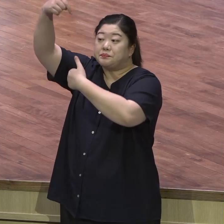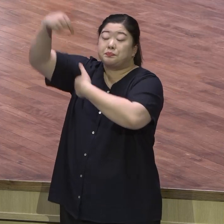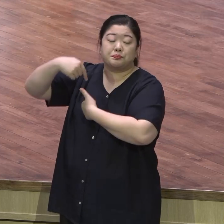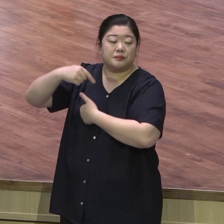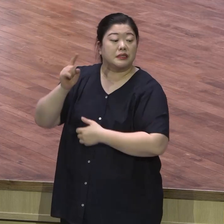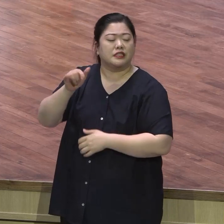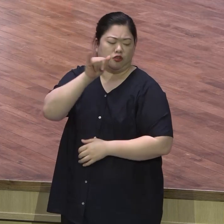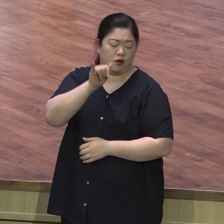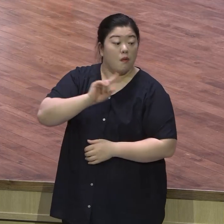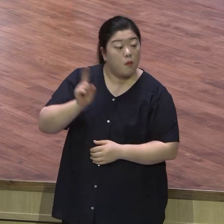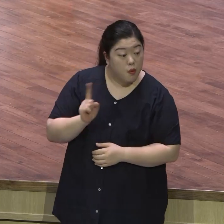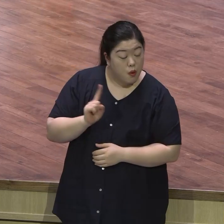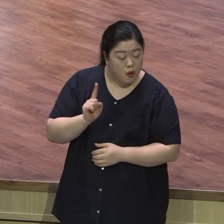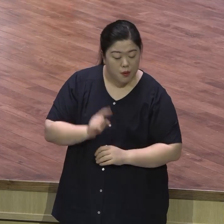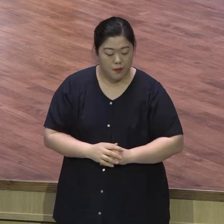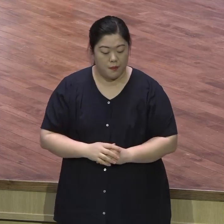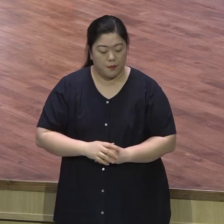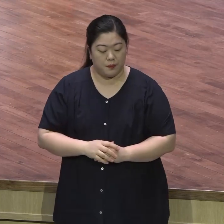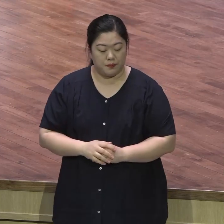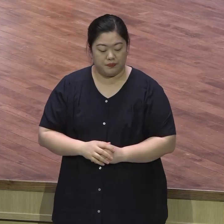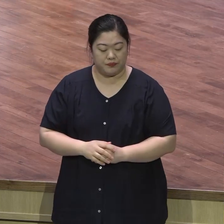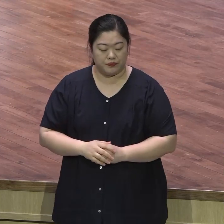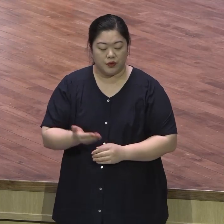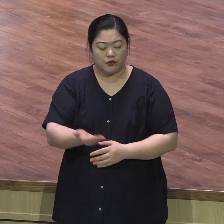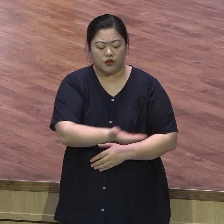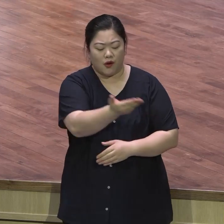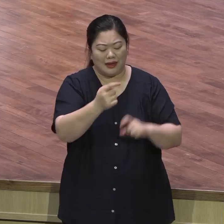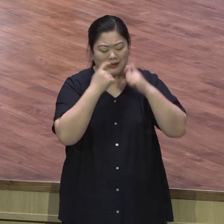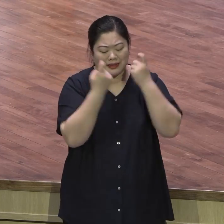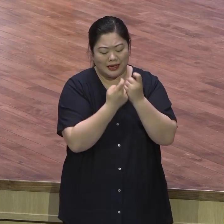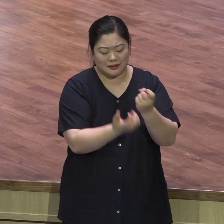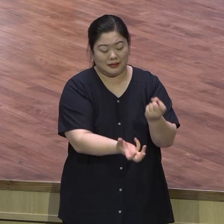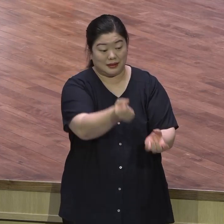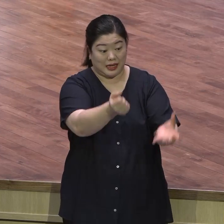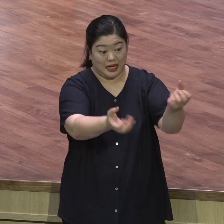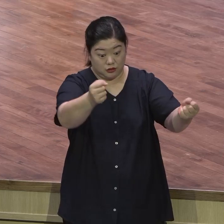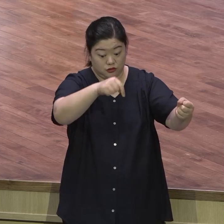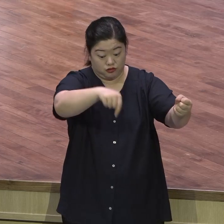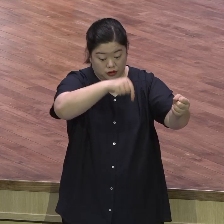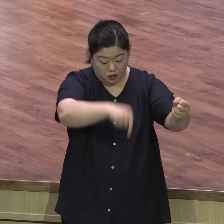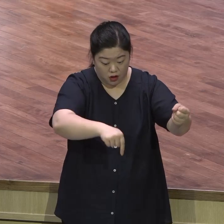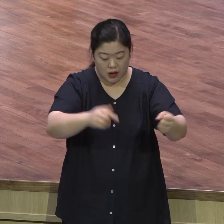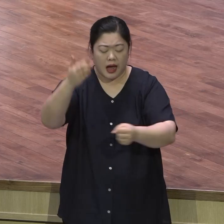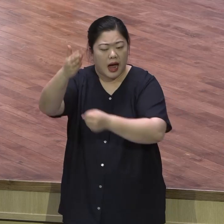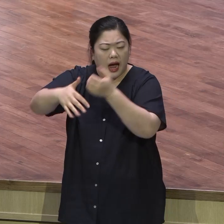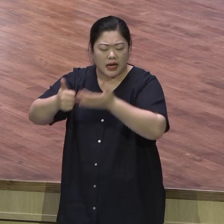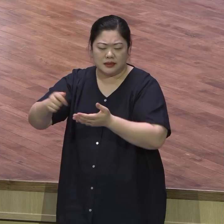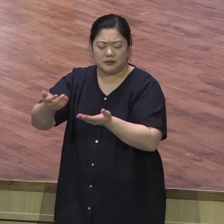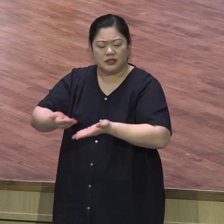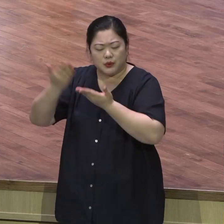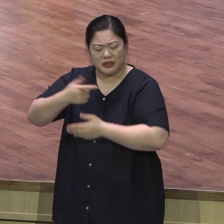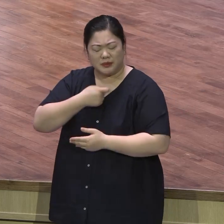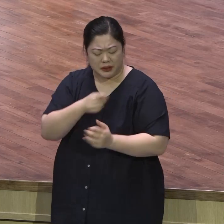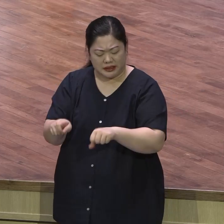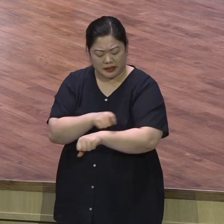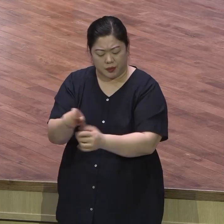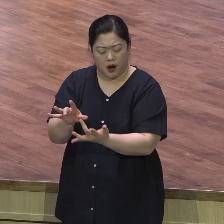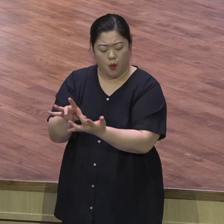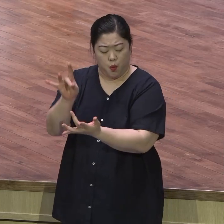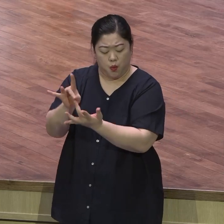이러하니라 이러시기를 너희의 소유 중에서 너희는 여호와께 드릴 것을 택하되 마음에